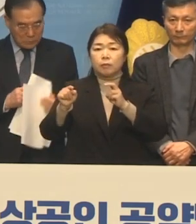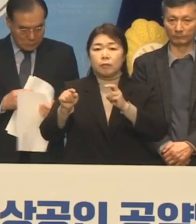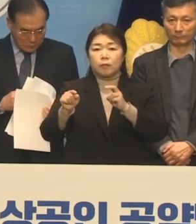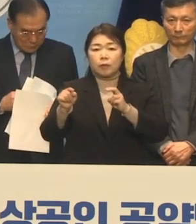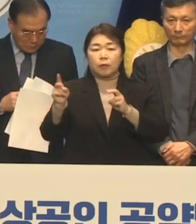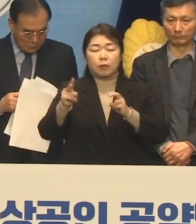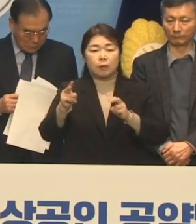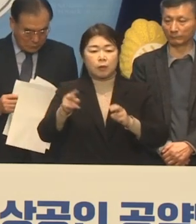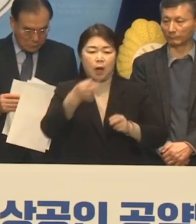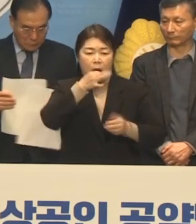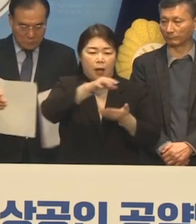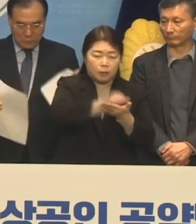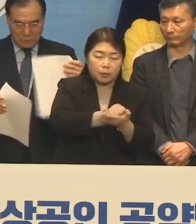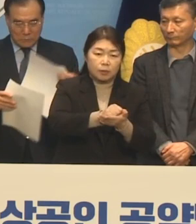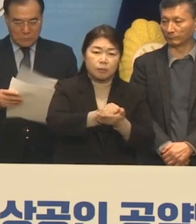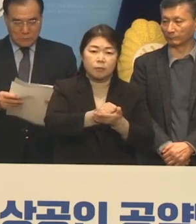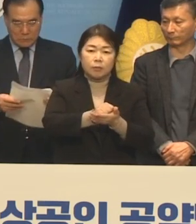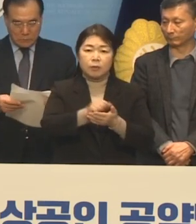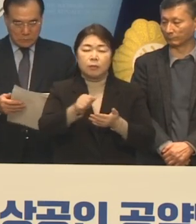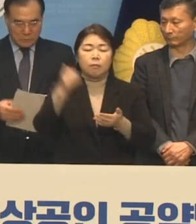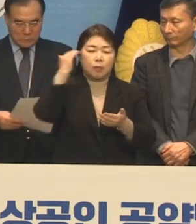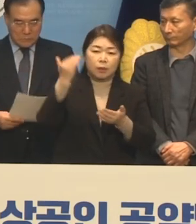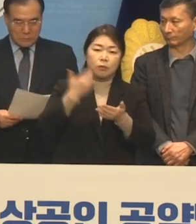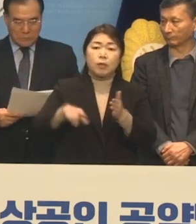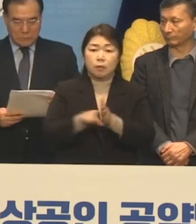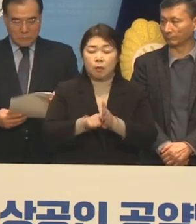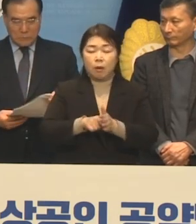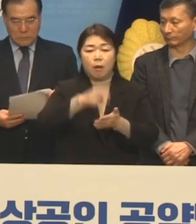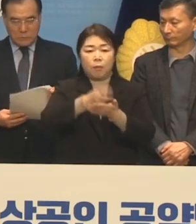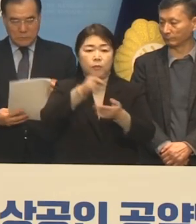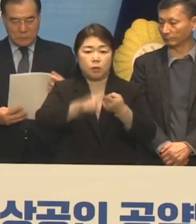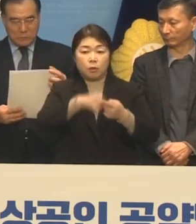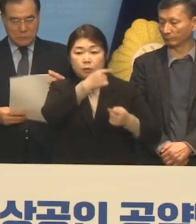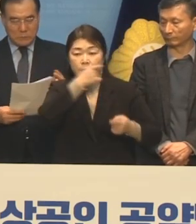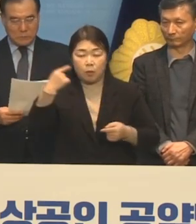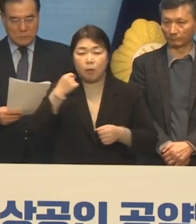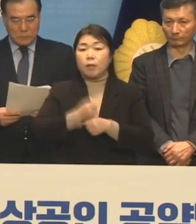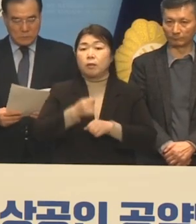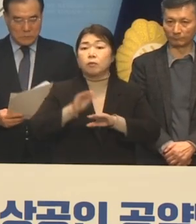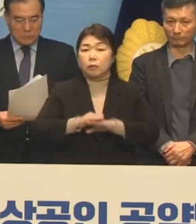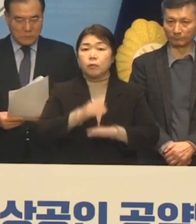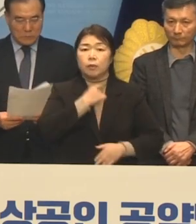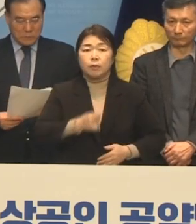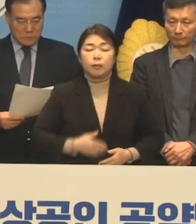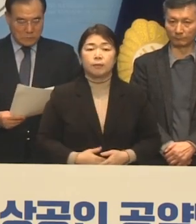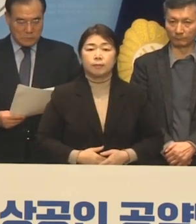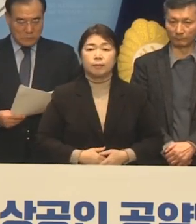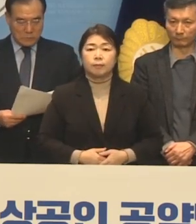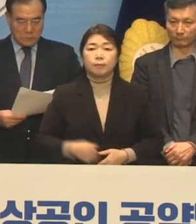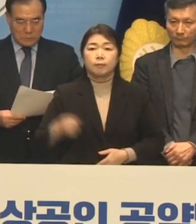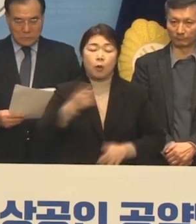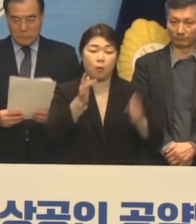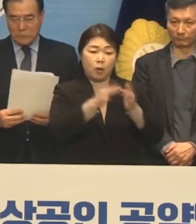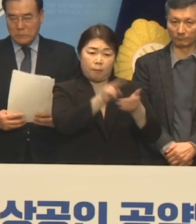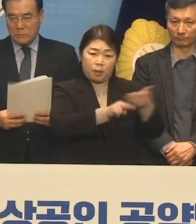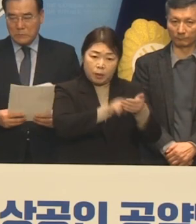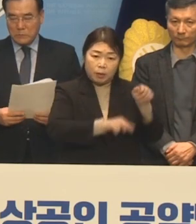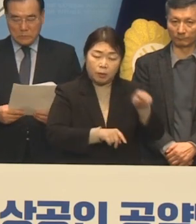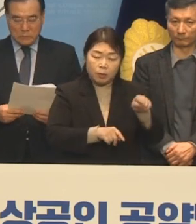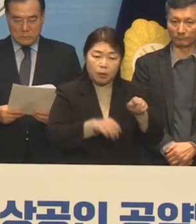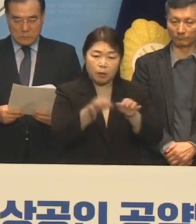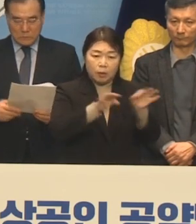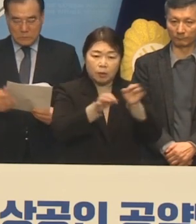거대 플랫폼 사업자의 독과점에 따른 피해 방지를 위한 법적 근거를 마련하겠습니다. 더불어 온라인 플랫폼